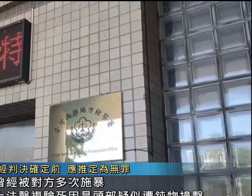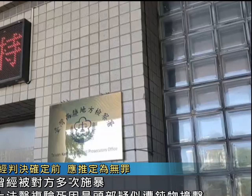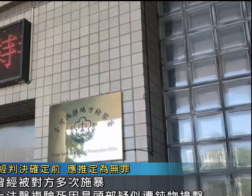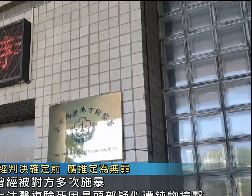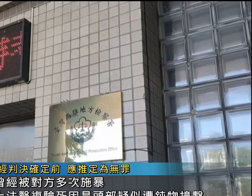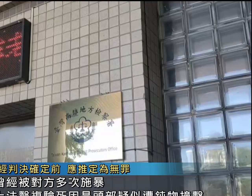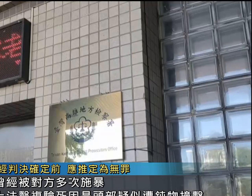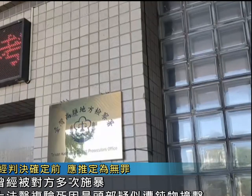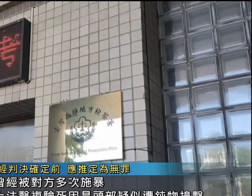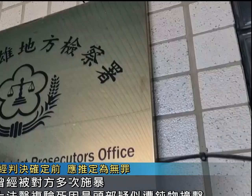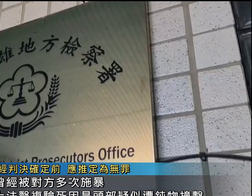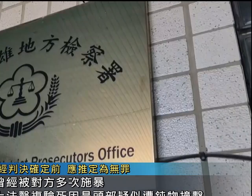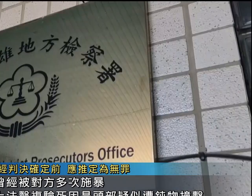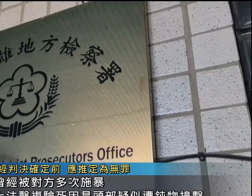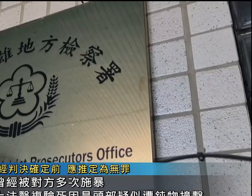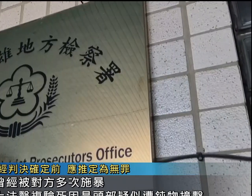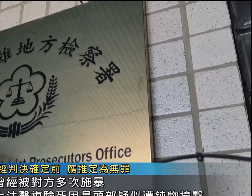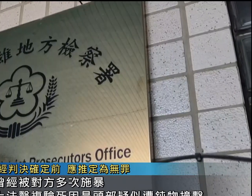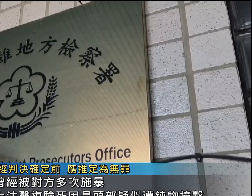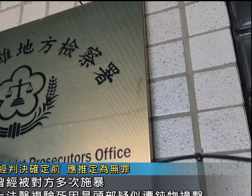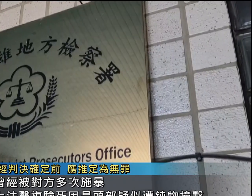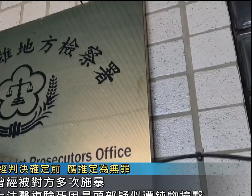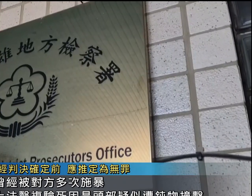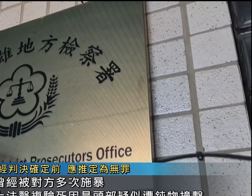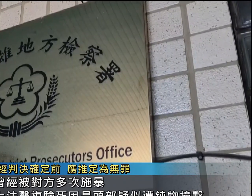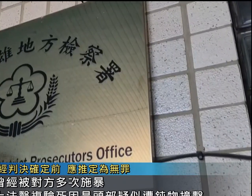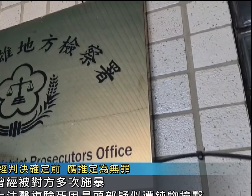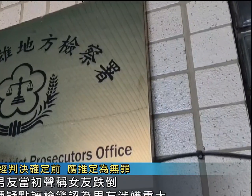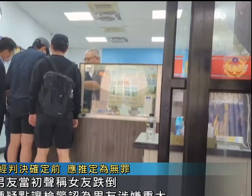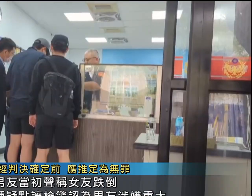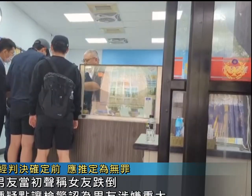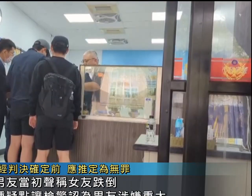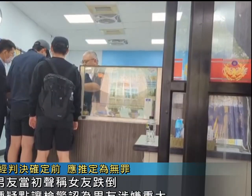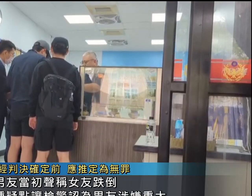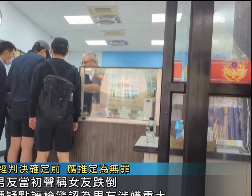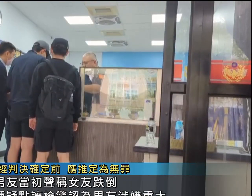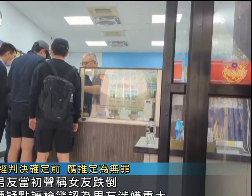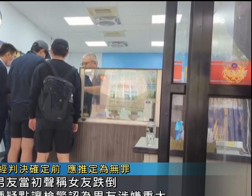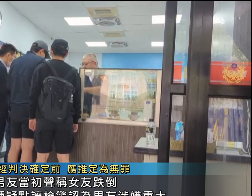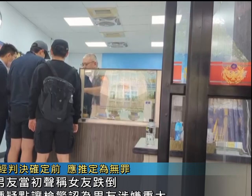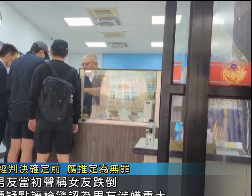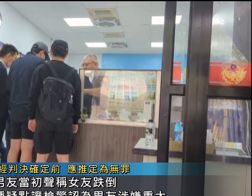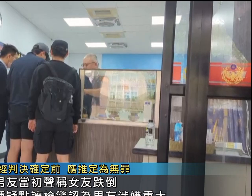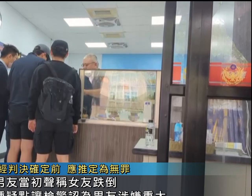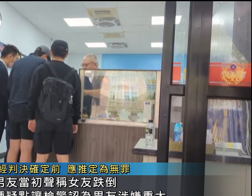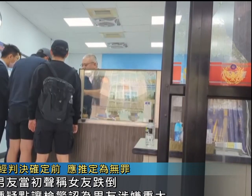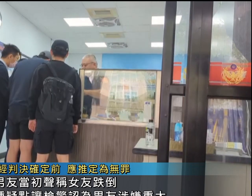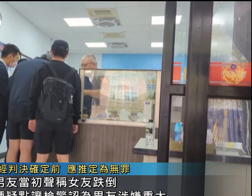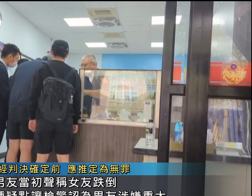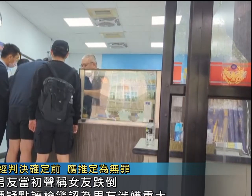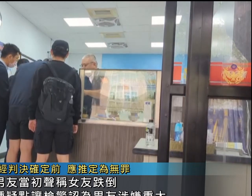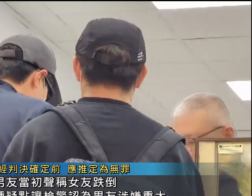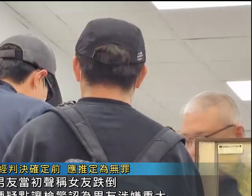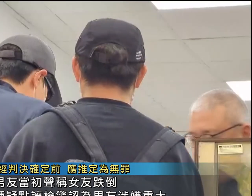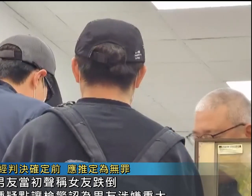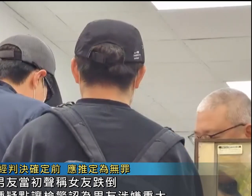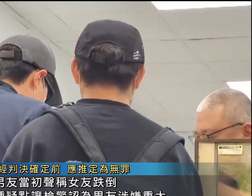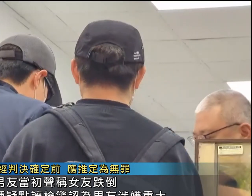因是头部疑似遭到钝物撞击，并非男友当初声称的女友跌倒，种种疑点让检警认